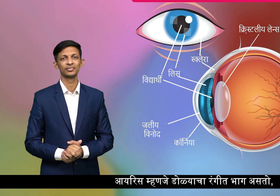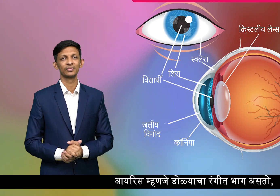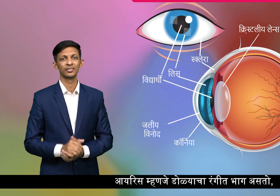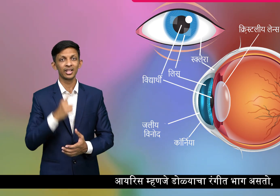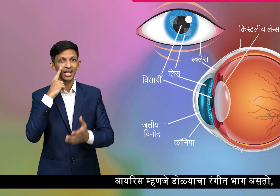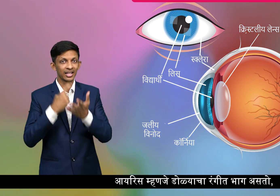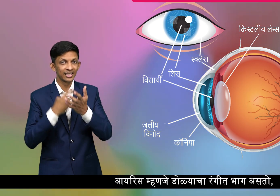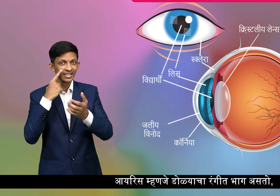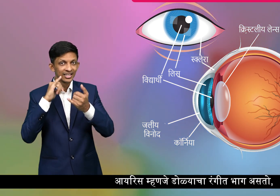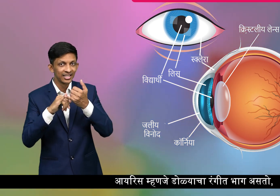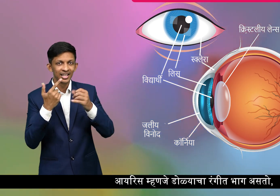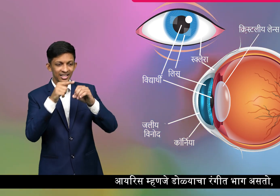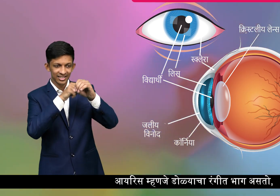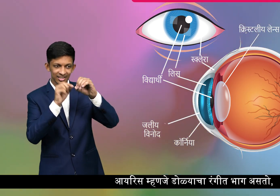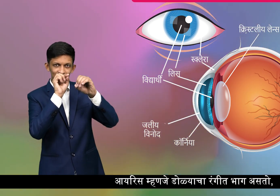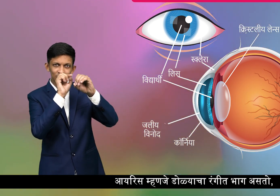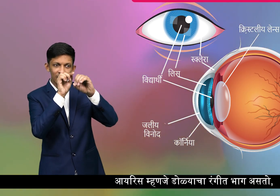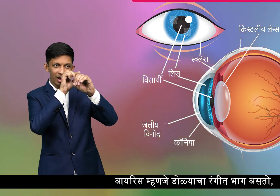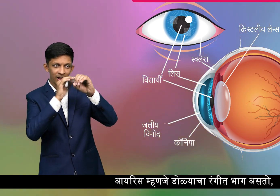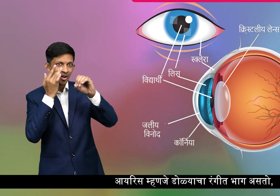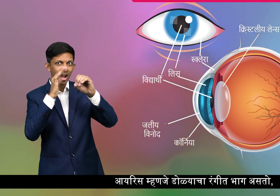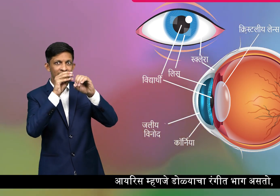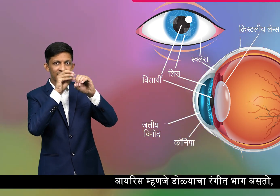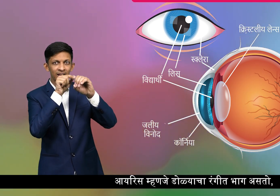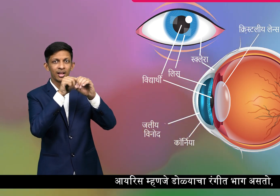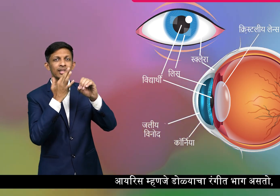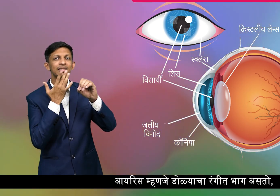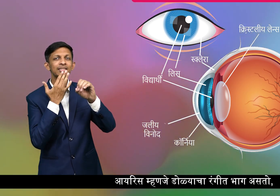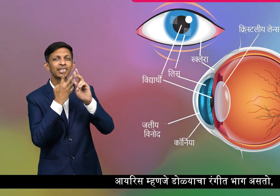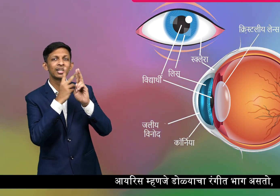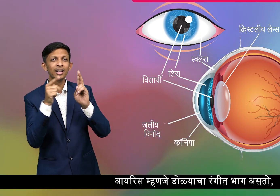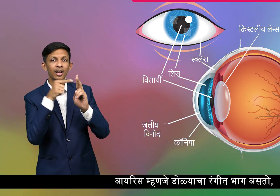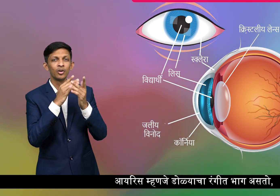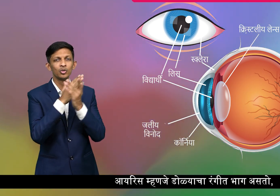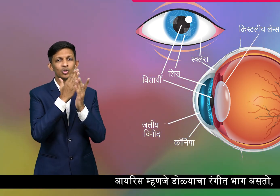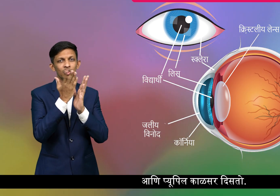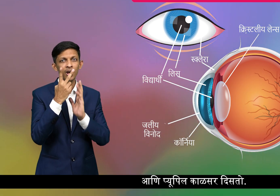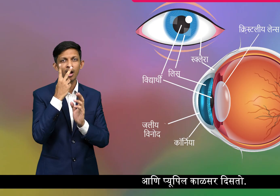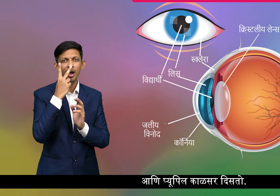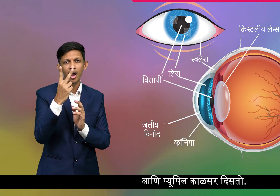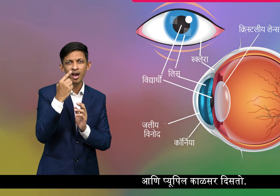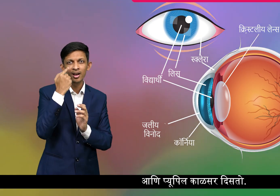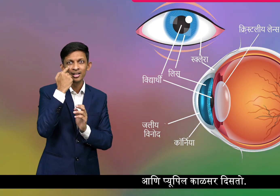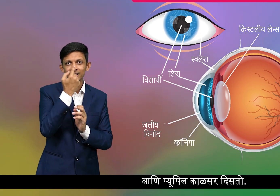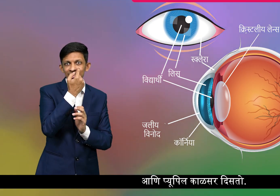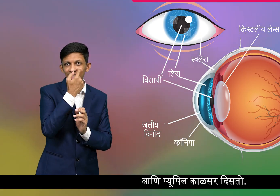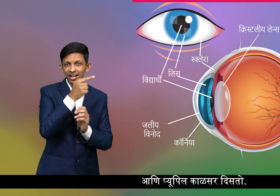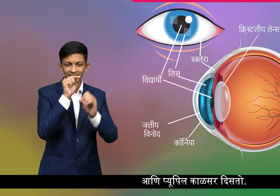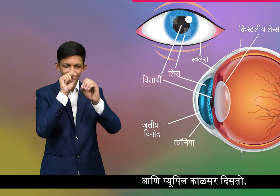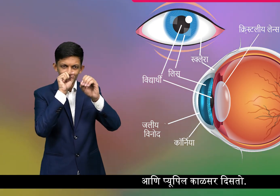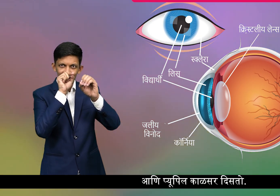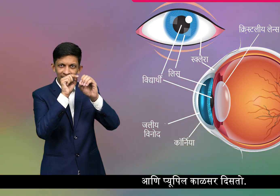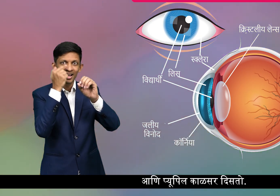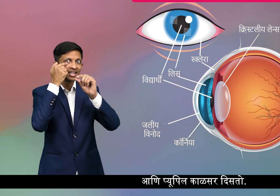आयरिस म्हणजे डोळ्याचा रंगीत भाग असतो. आणि प्युपिल काळसर दिसतो.